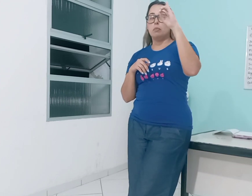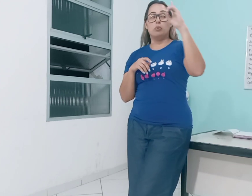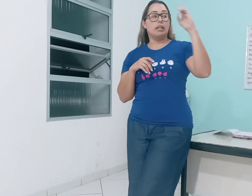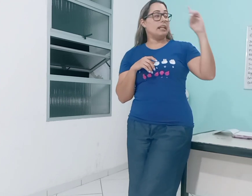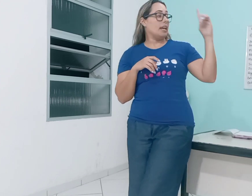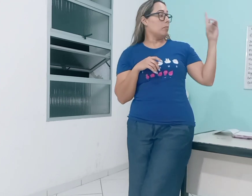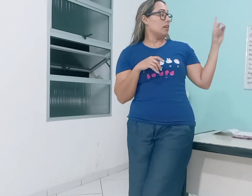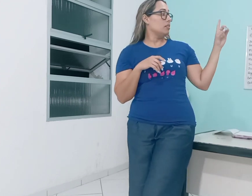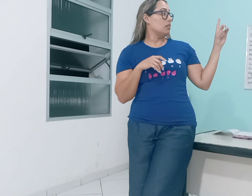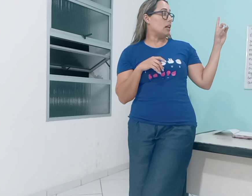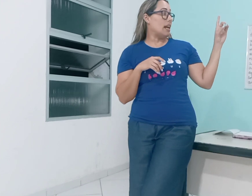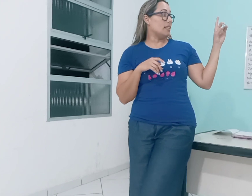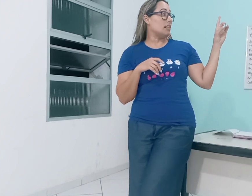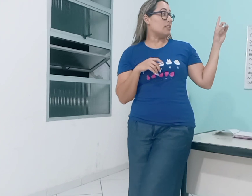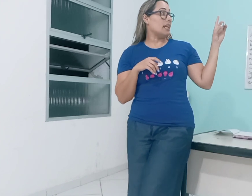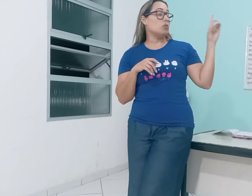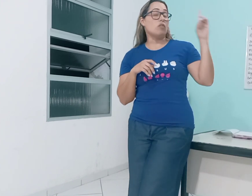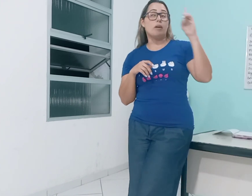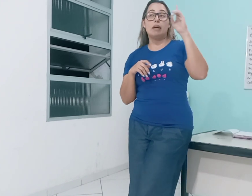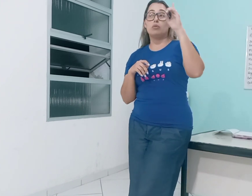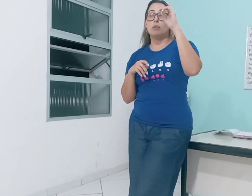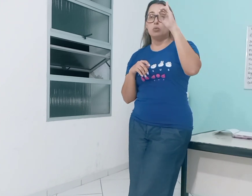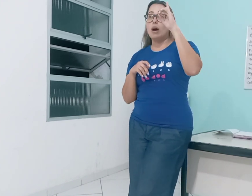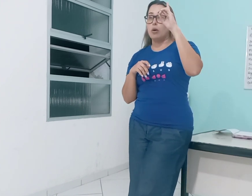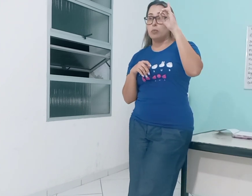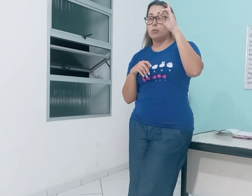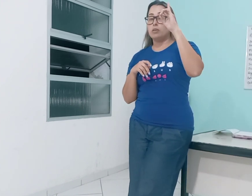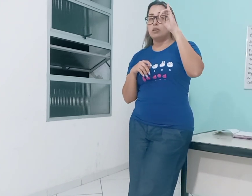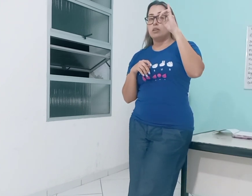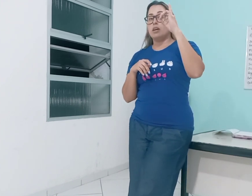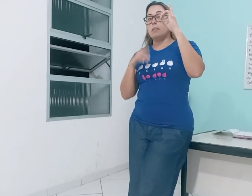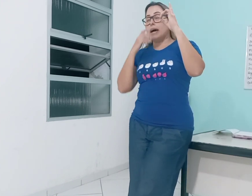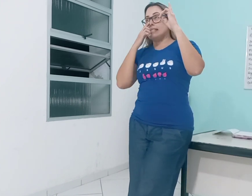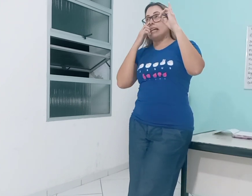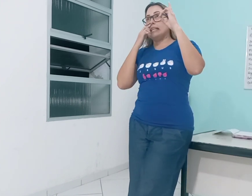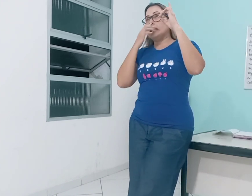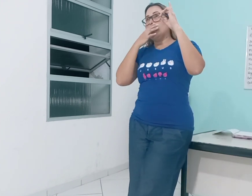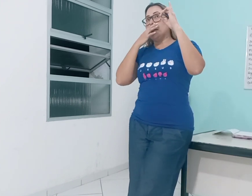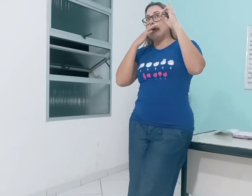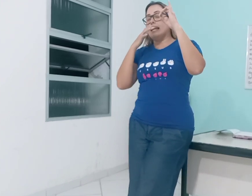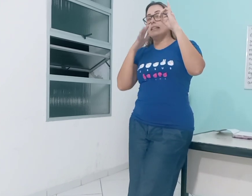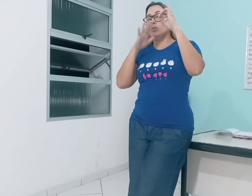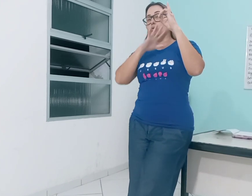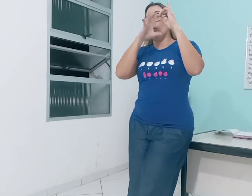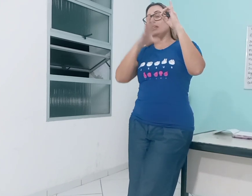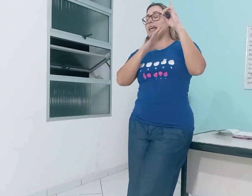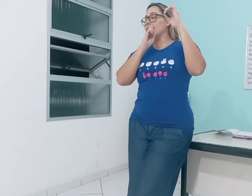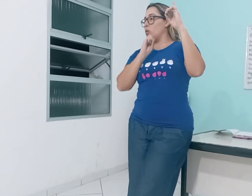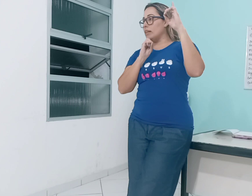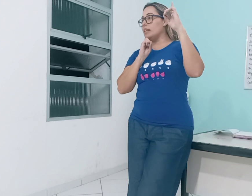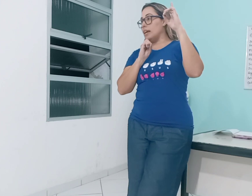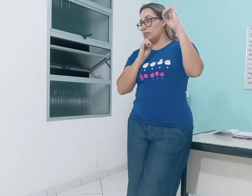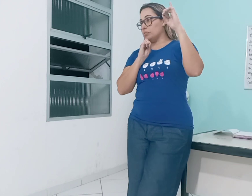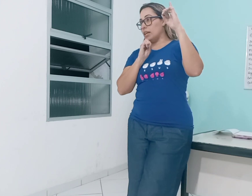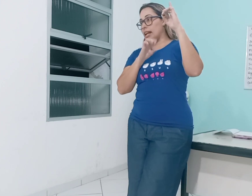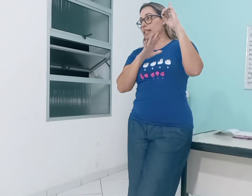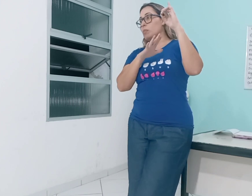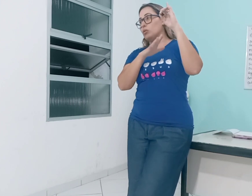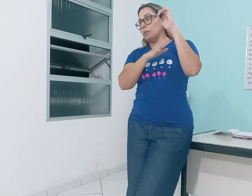porque lembra a letra D do alfabeto manual. Mas aí, o nome dela não é D, ela tem uma